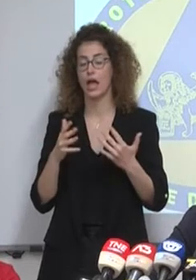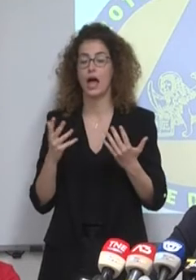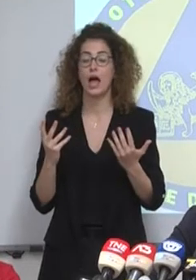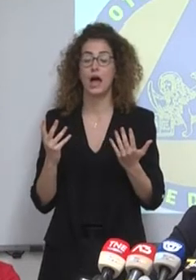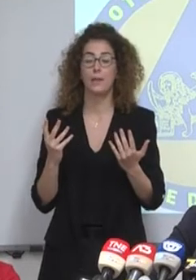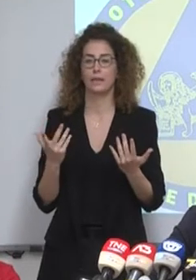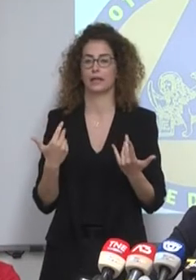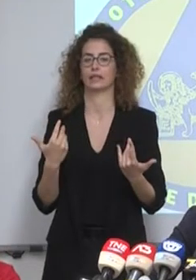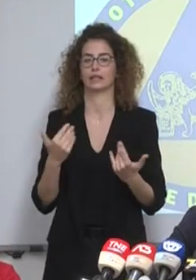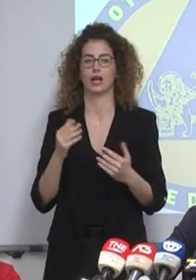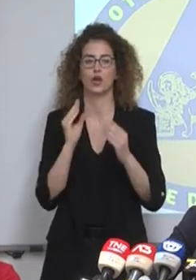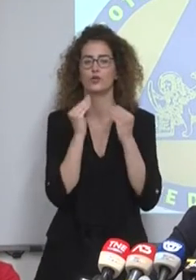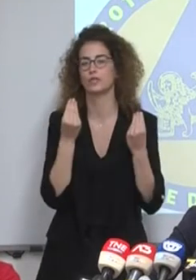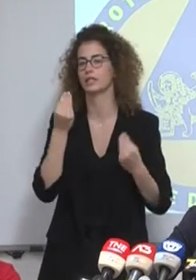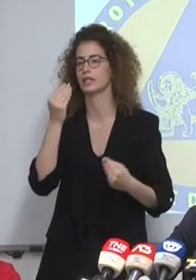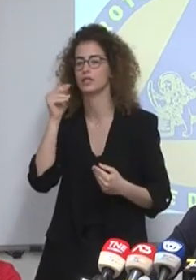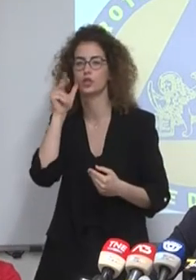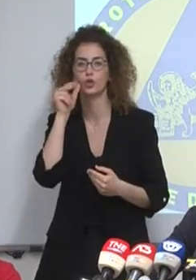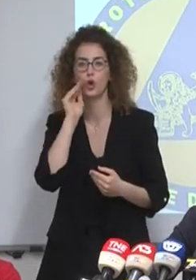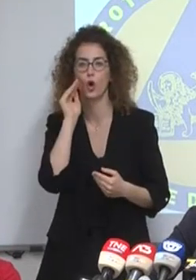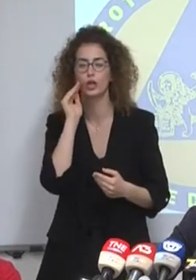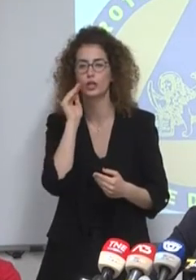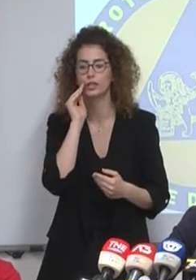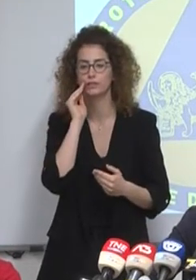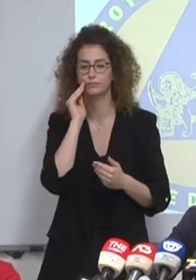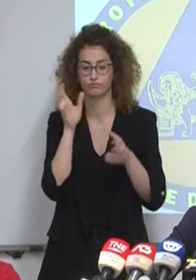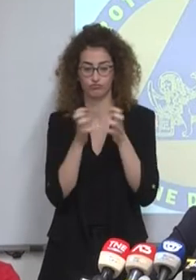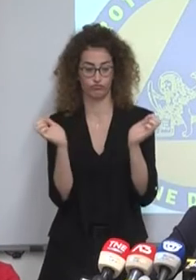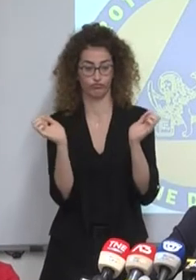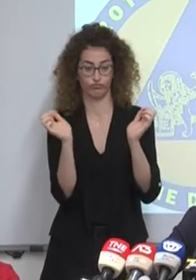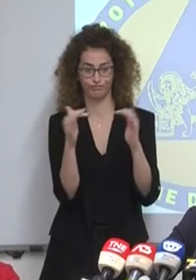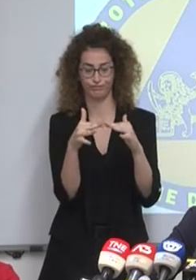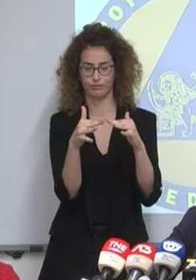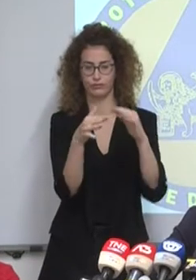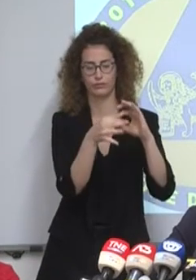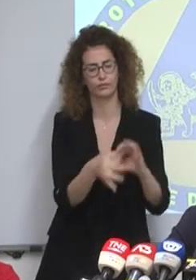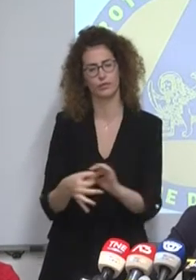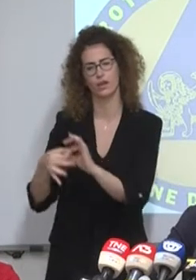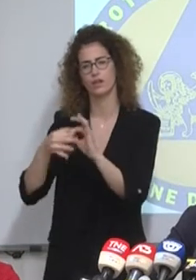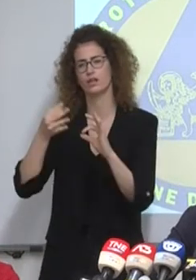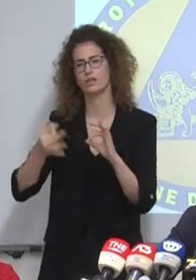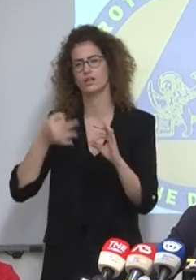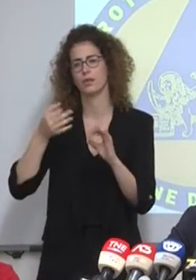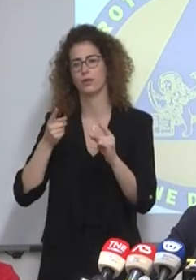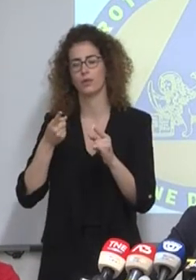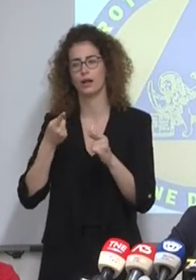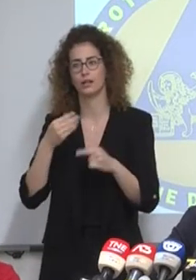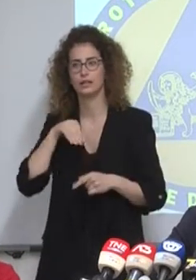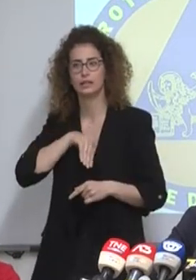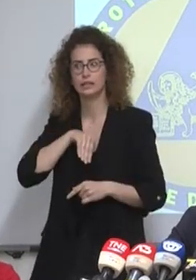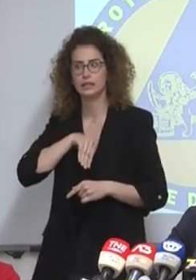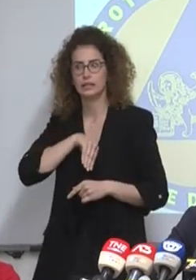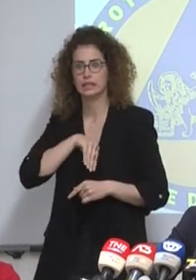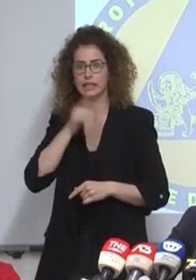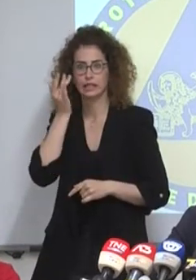signori l'assembramento è sempre foriero voi di di portarsi in pancia del